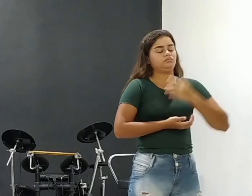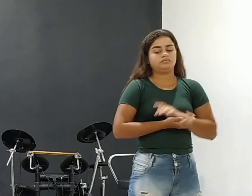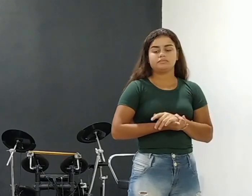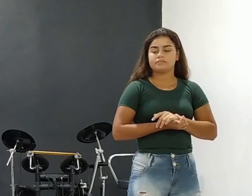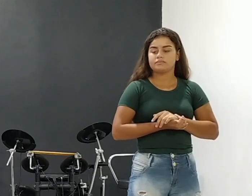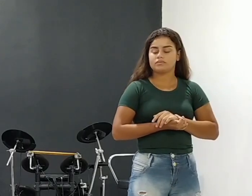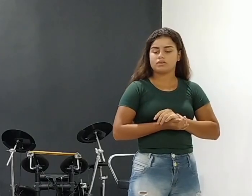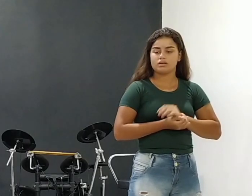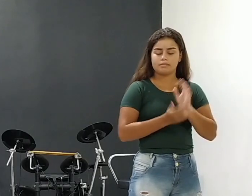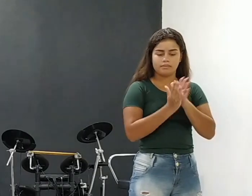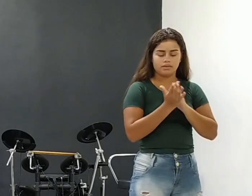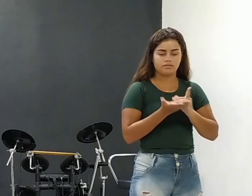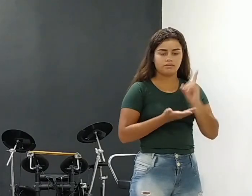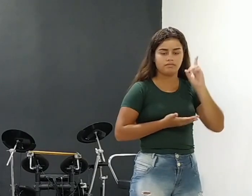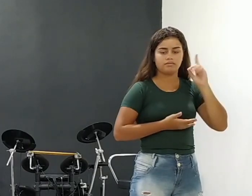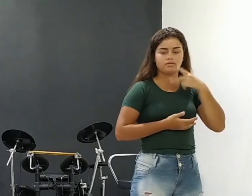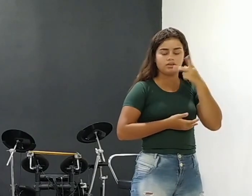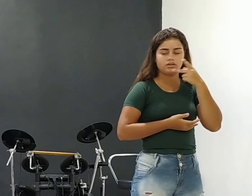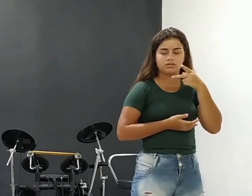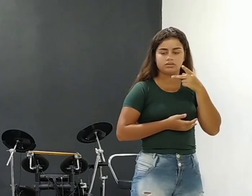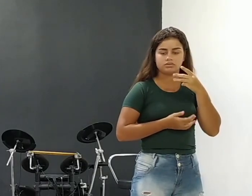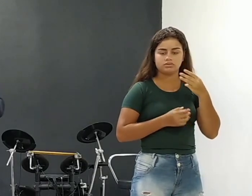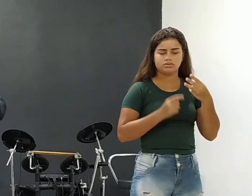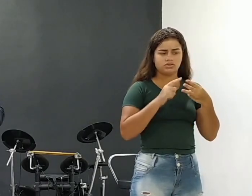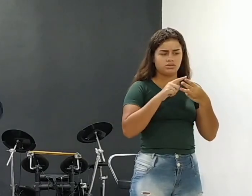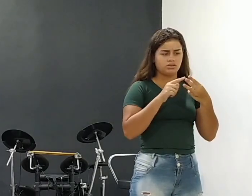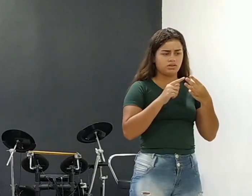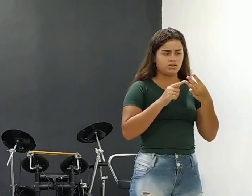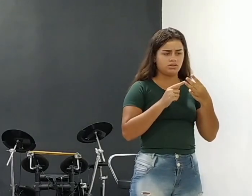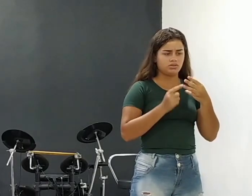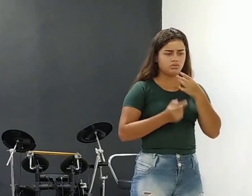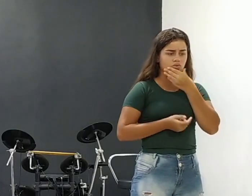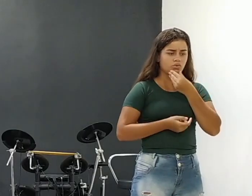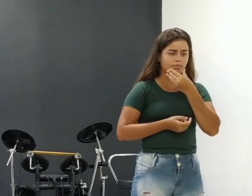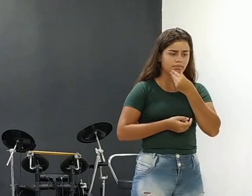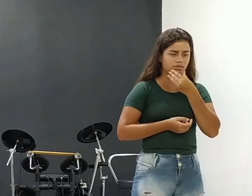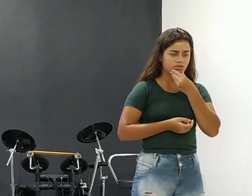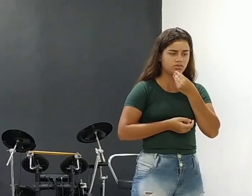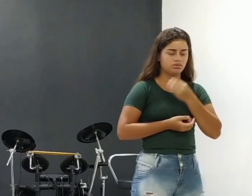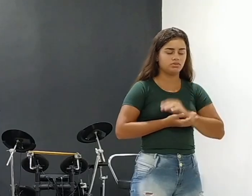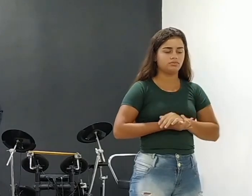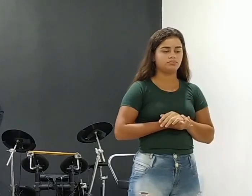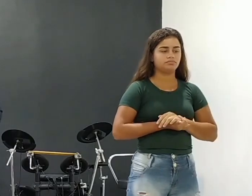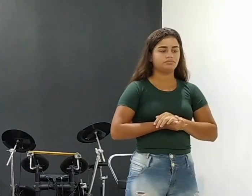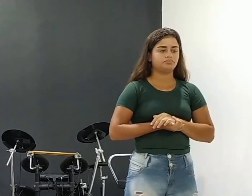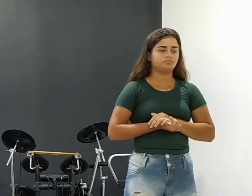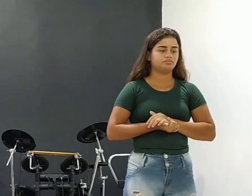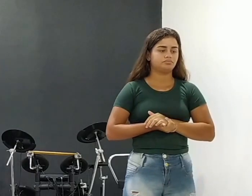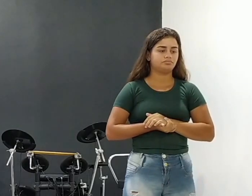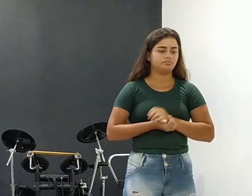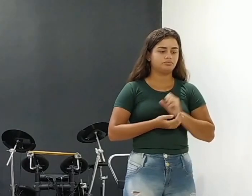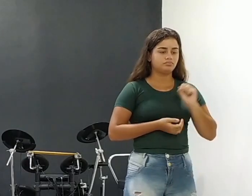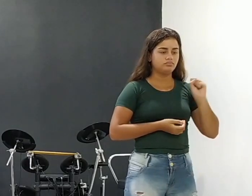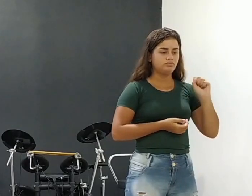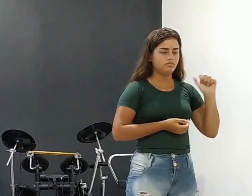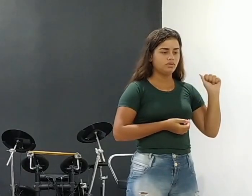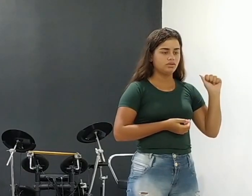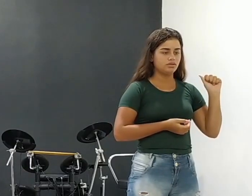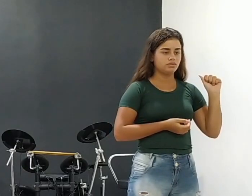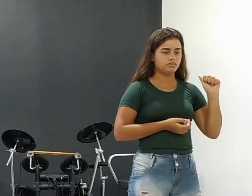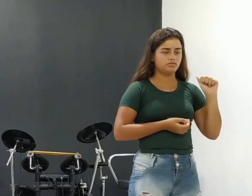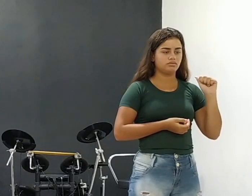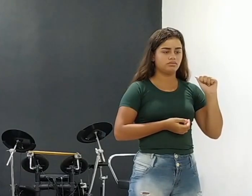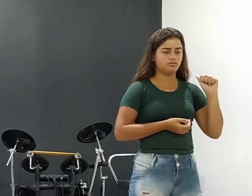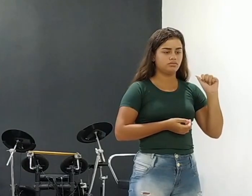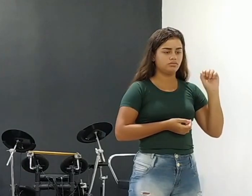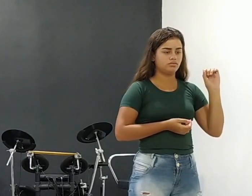A Bíblia vai falar de 3 homens, irmãos: Sadraque, Mesaque e Abednego. A Bíblia fala que esses 3